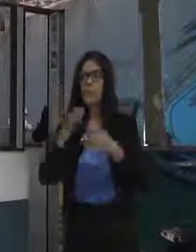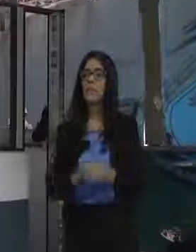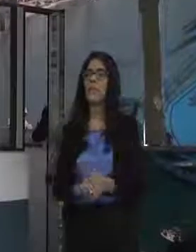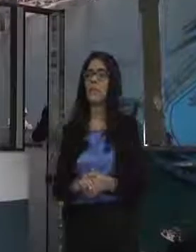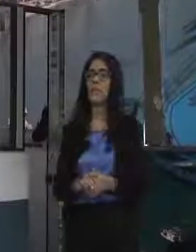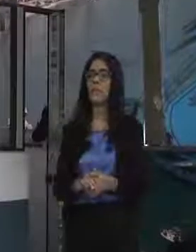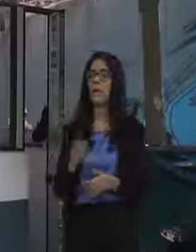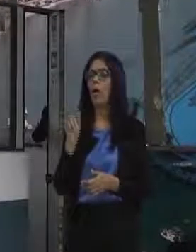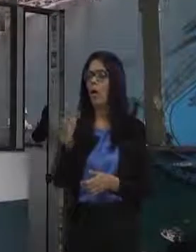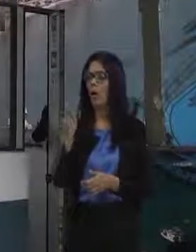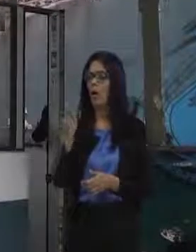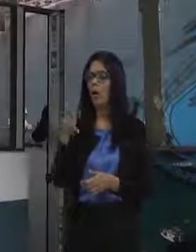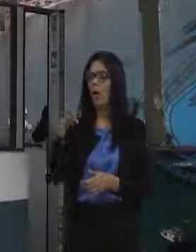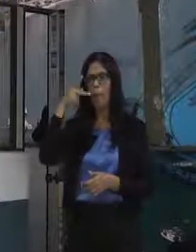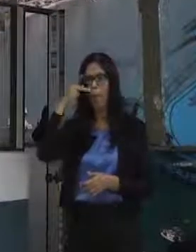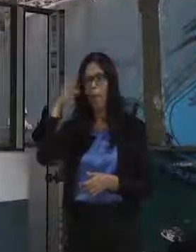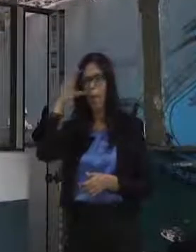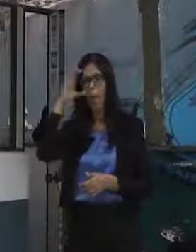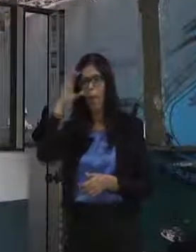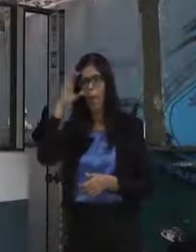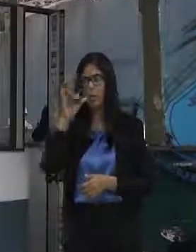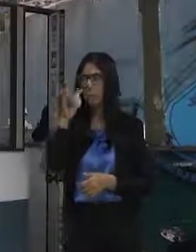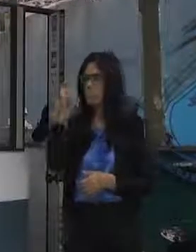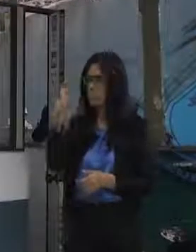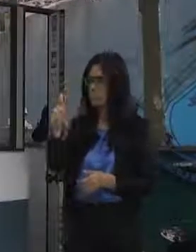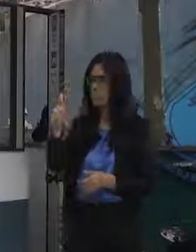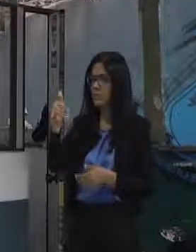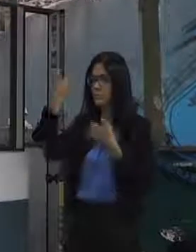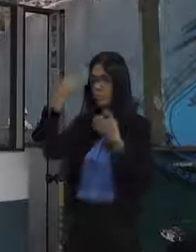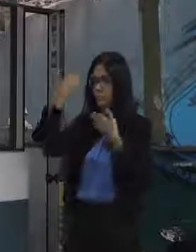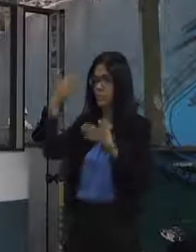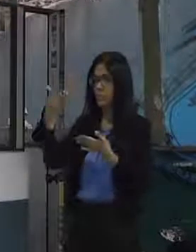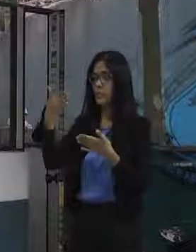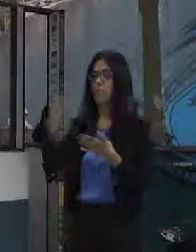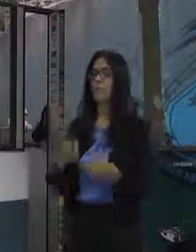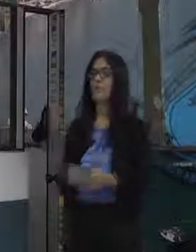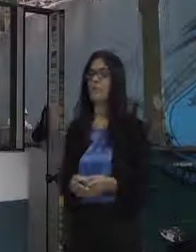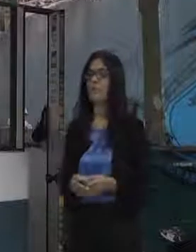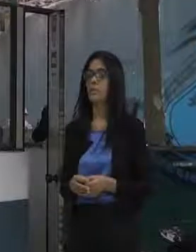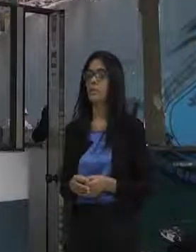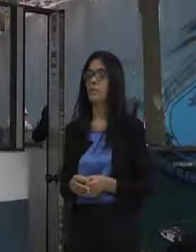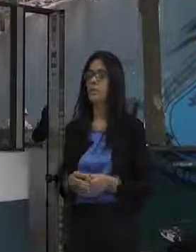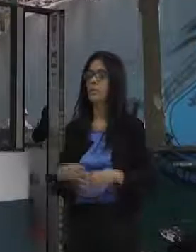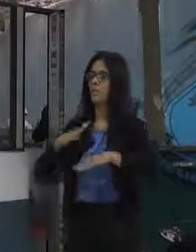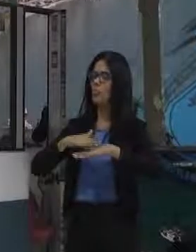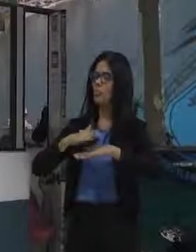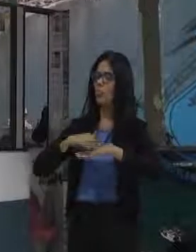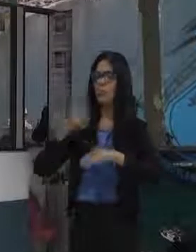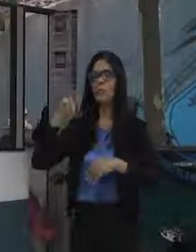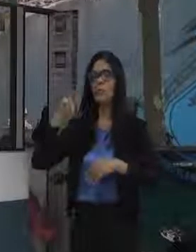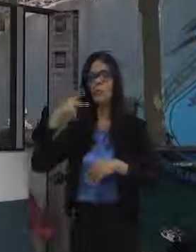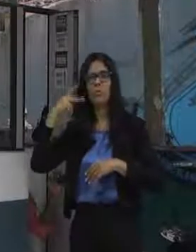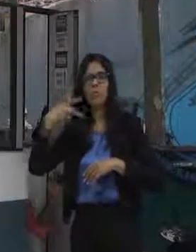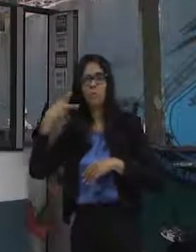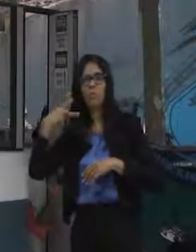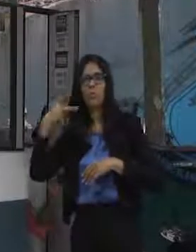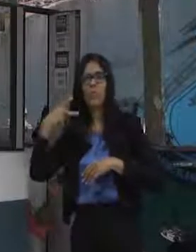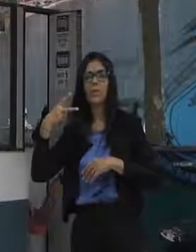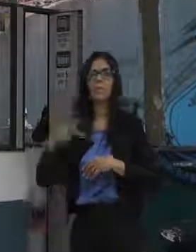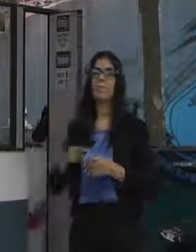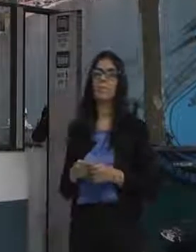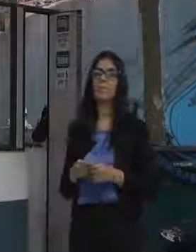Paulo Carqueja e dizer que sim, essa é a função dos vereadores, ouvir e